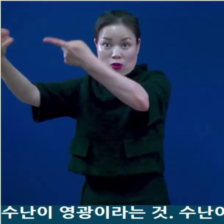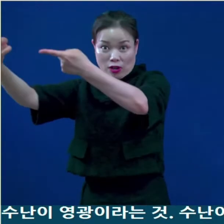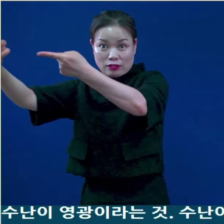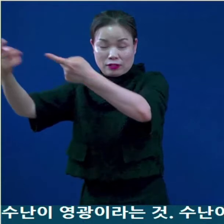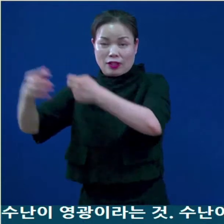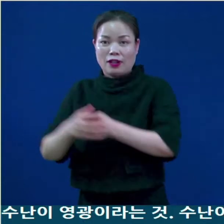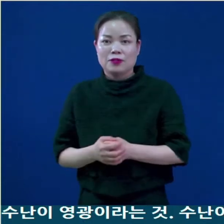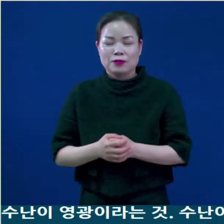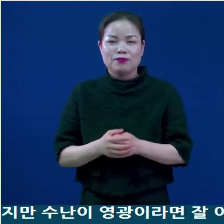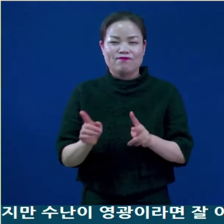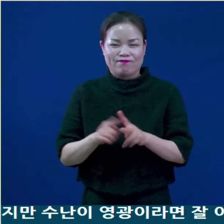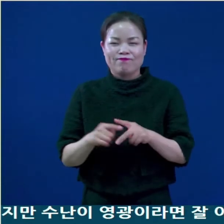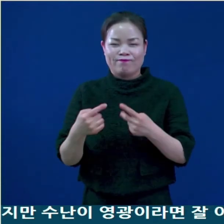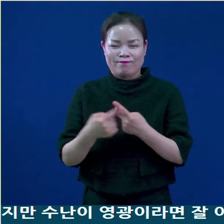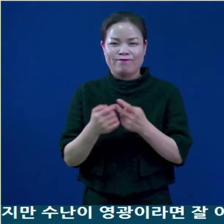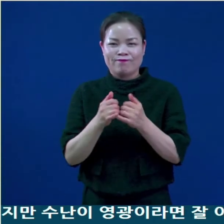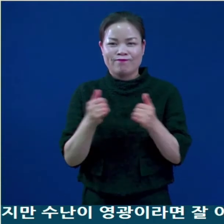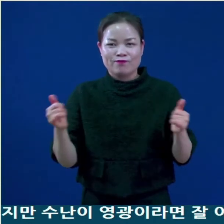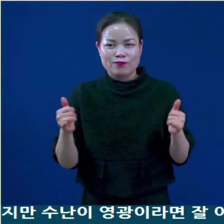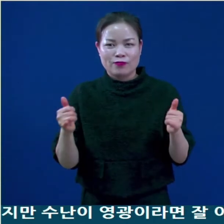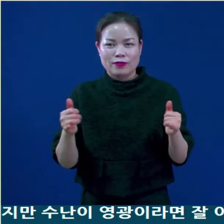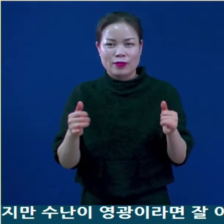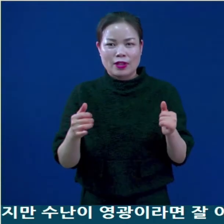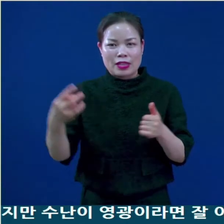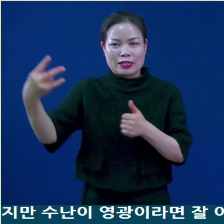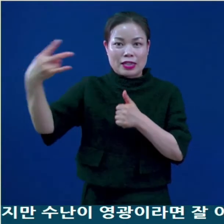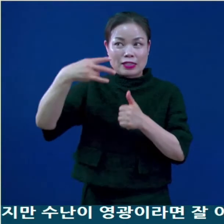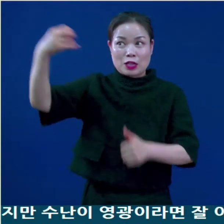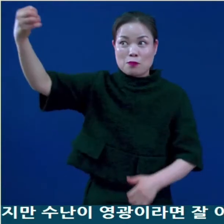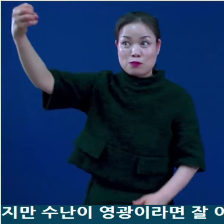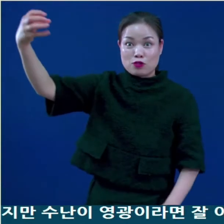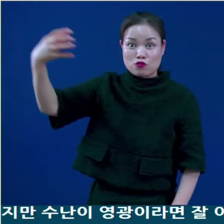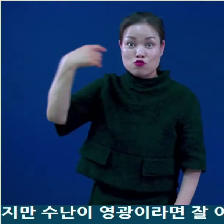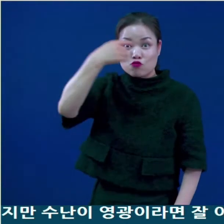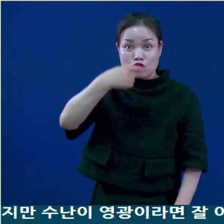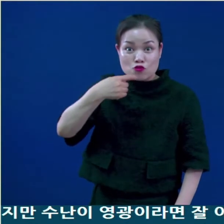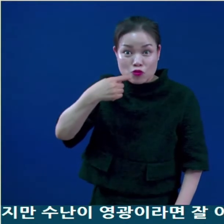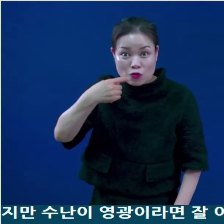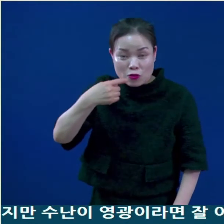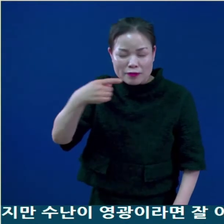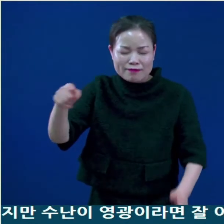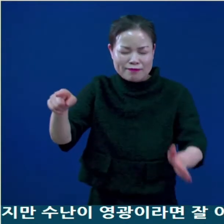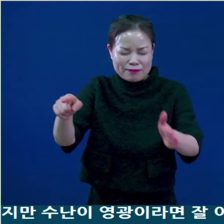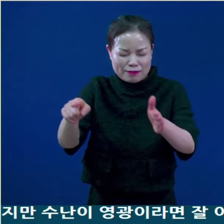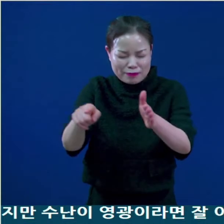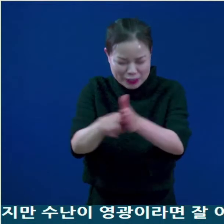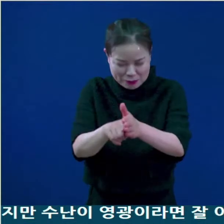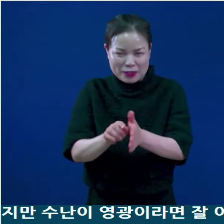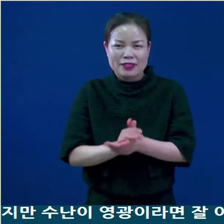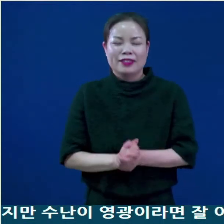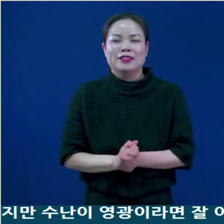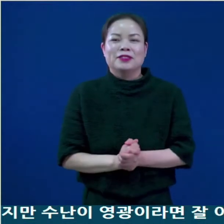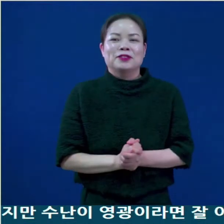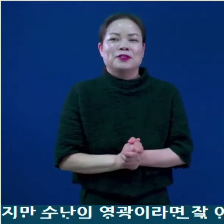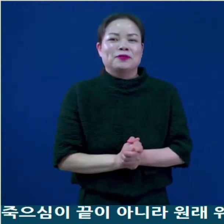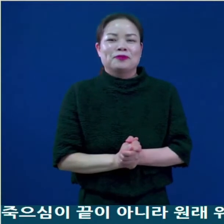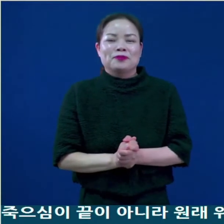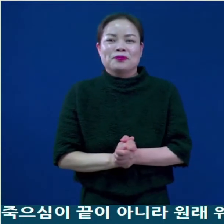이해되셨습니까? 이해되신 분들에게 계시의 빛이 비추어진 줄로 믿습니다.